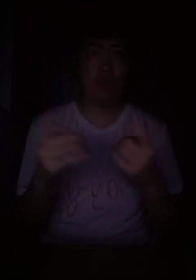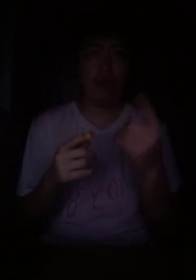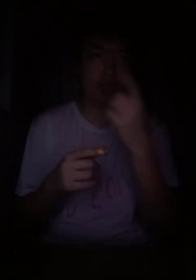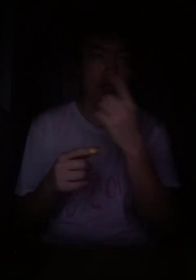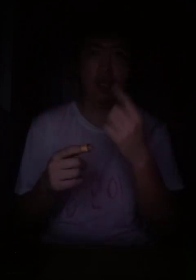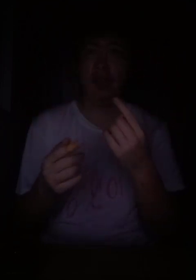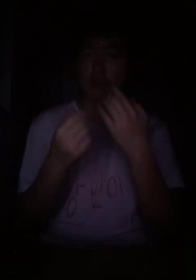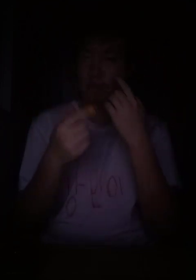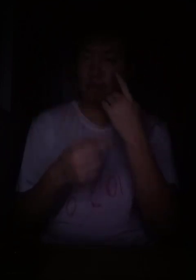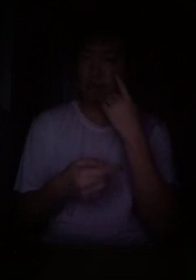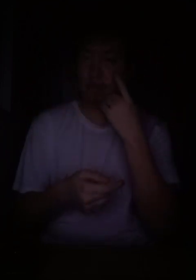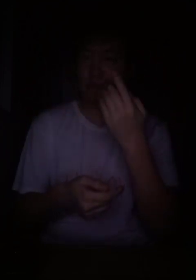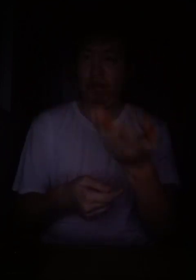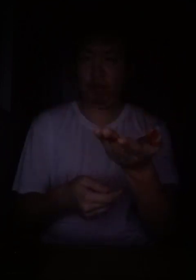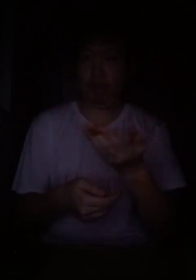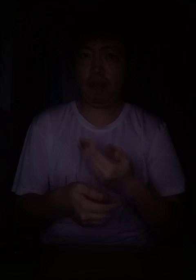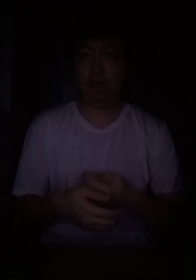확인해 보시겠습니다.